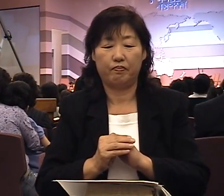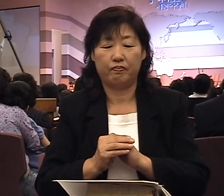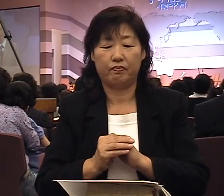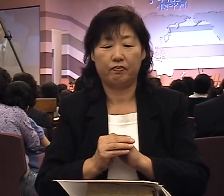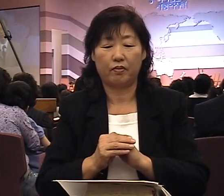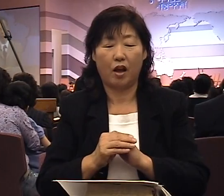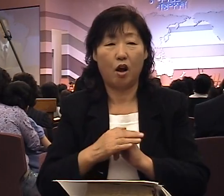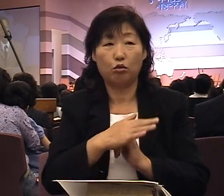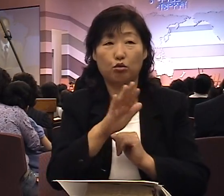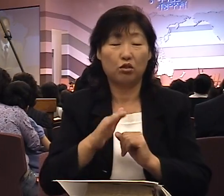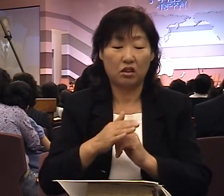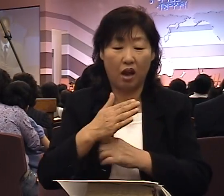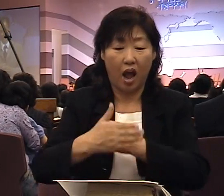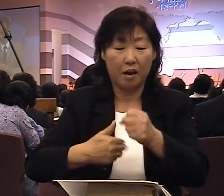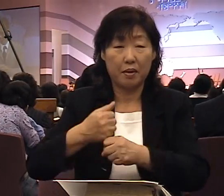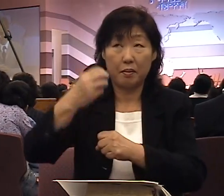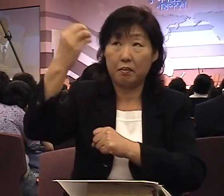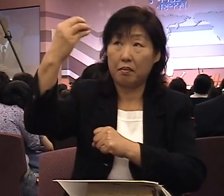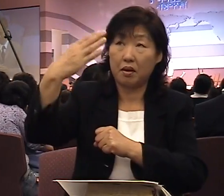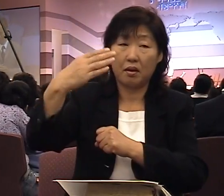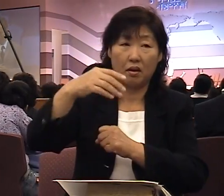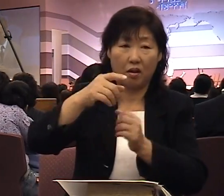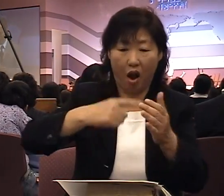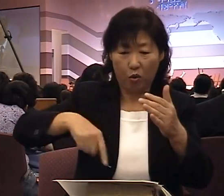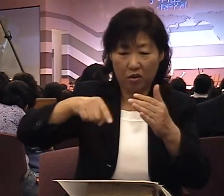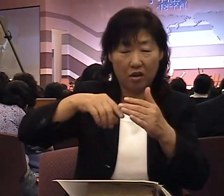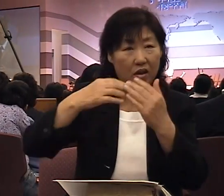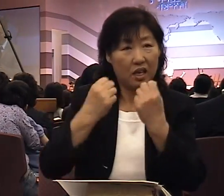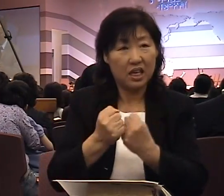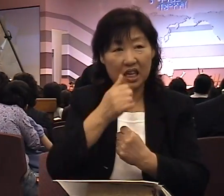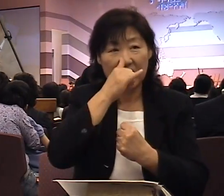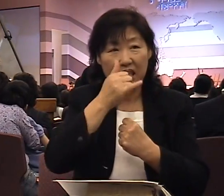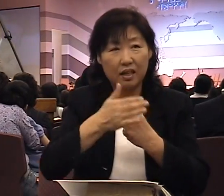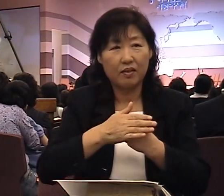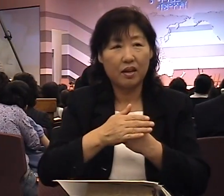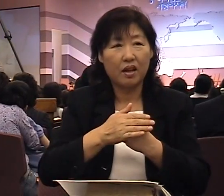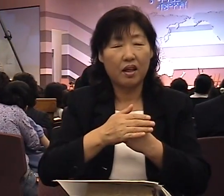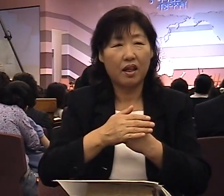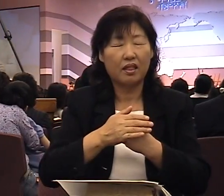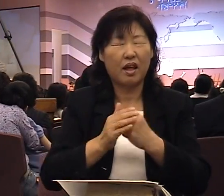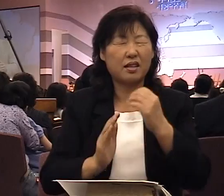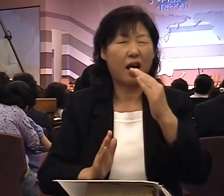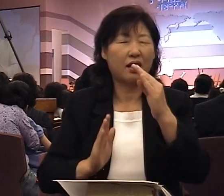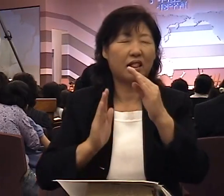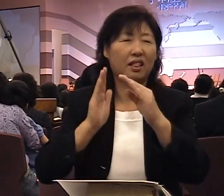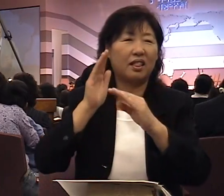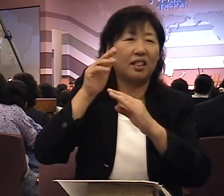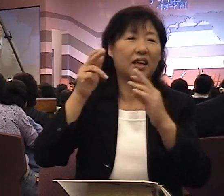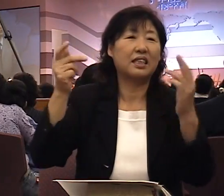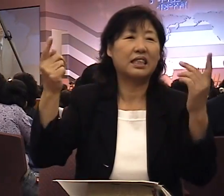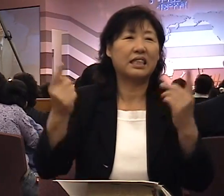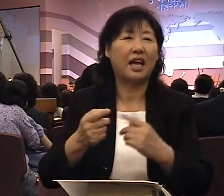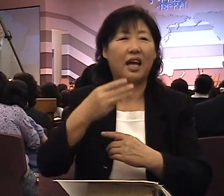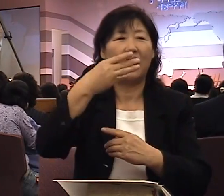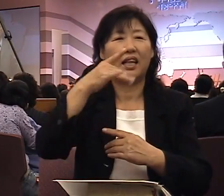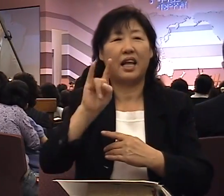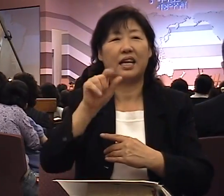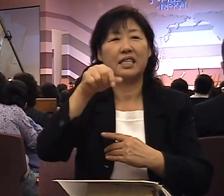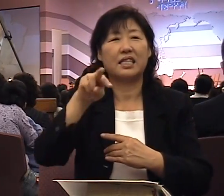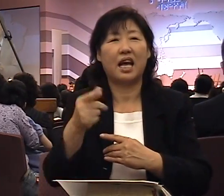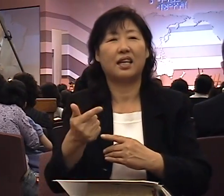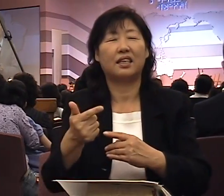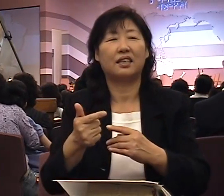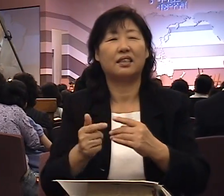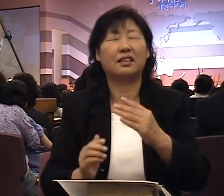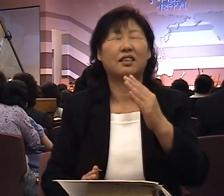우리는 하나님의 빛 가운데 있기 때문에, 그렇죠? 태산을 넘어 험곡에 가도 빛 가운데로 걸어갈 수 있는 특권이